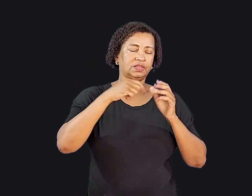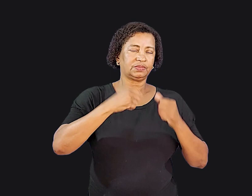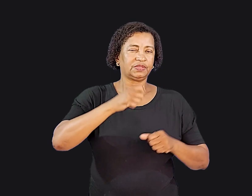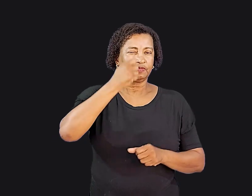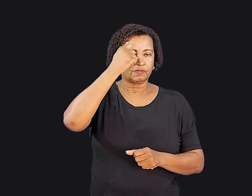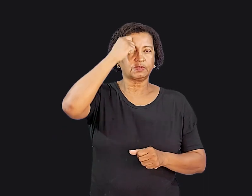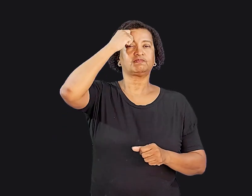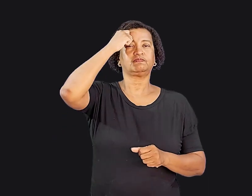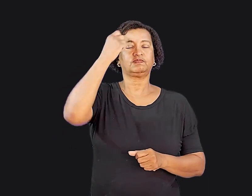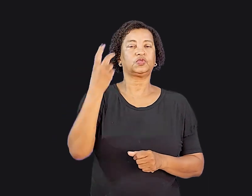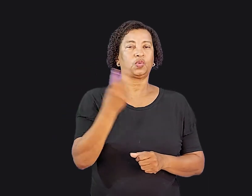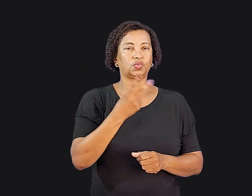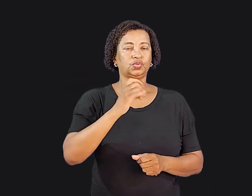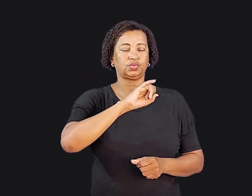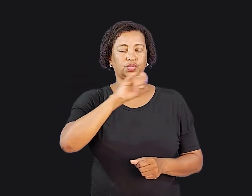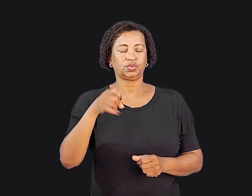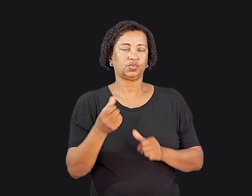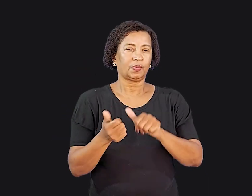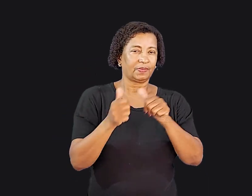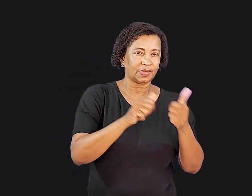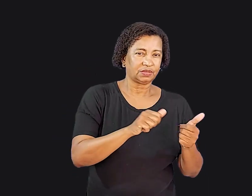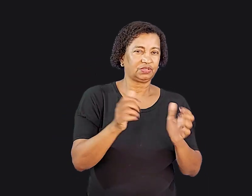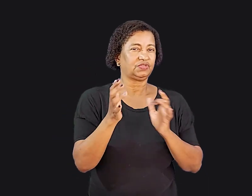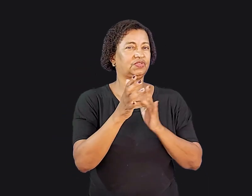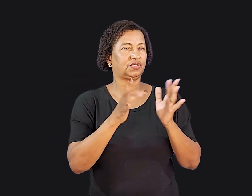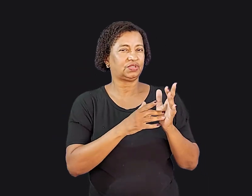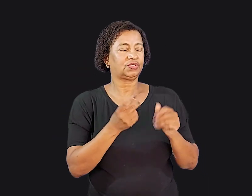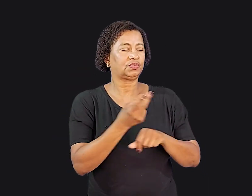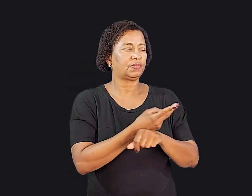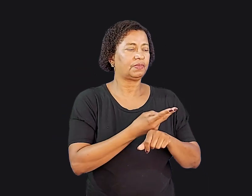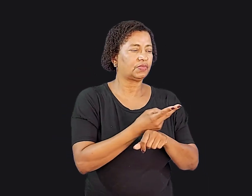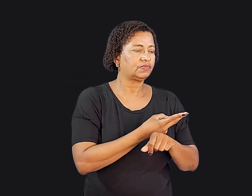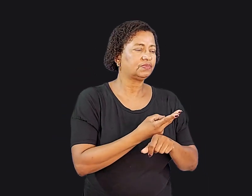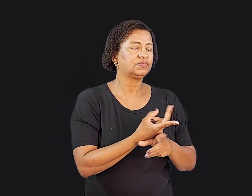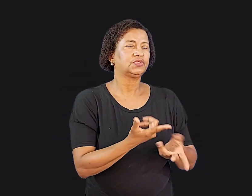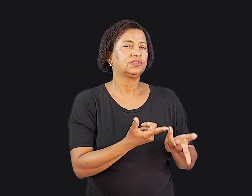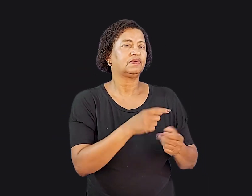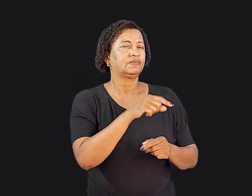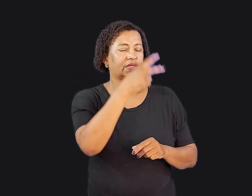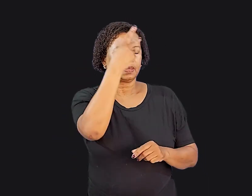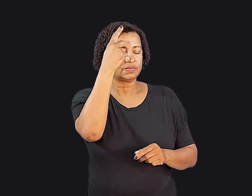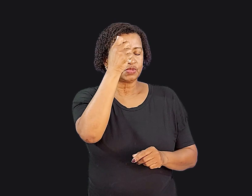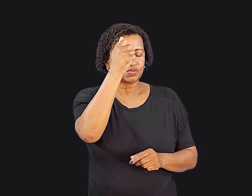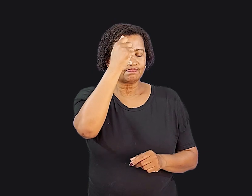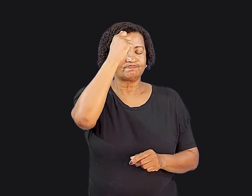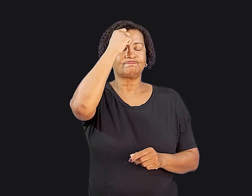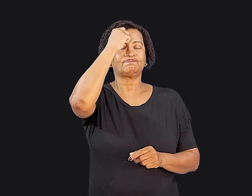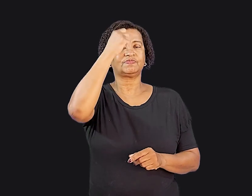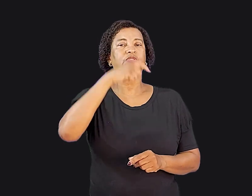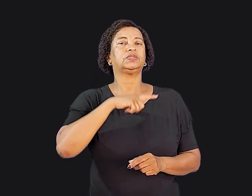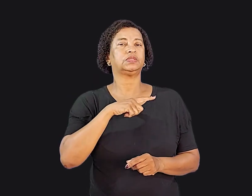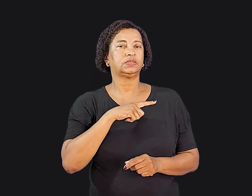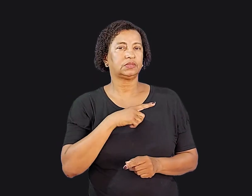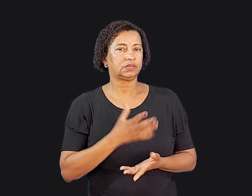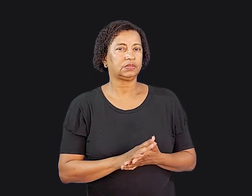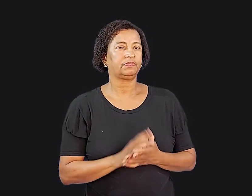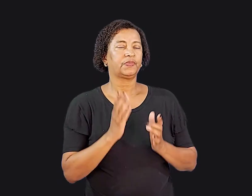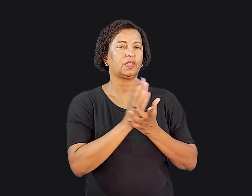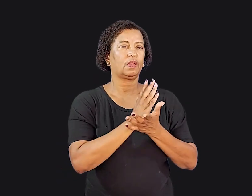João Batista e Jesus, procuravam evidências de arrependimento na vida das pessoas. Algumas pessoas acreditam que esse jovem rico